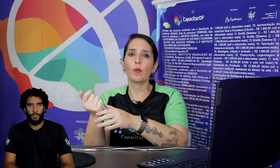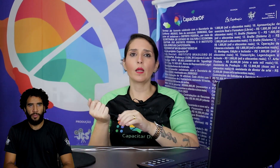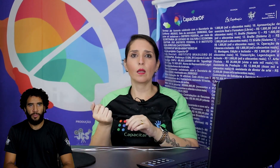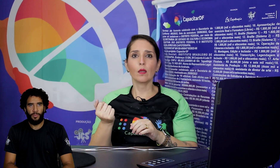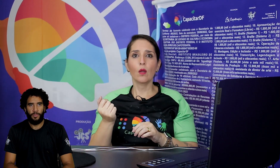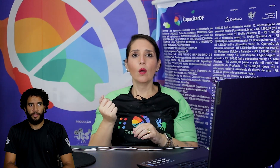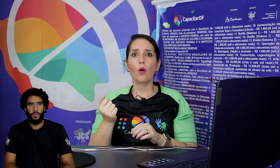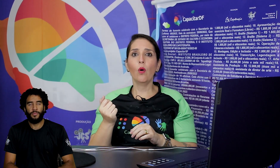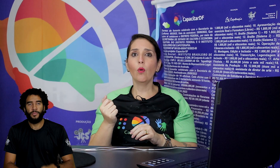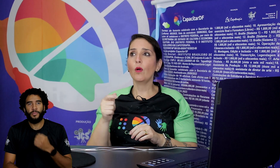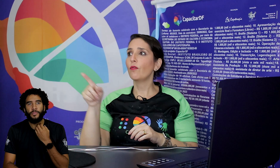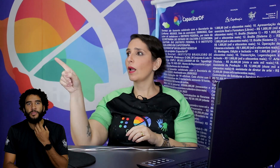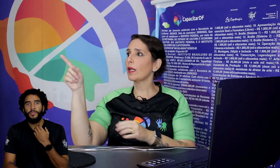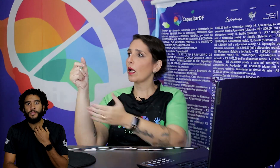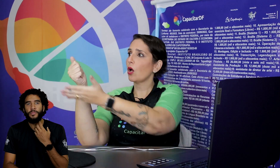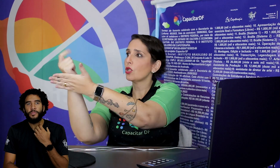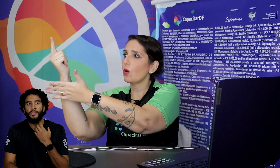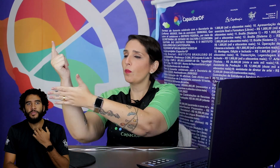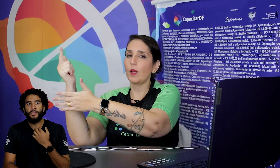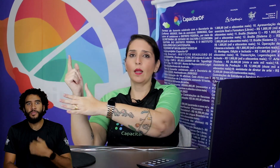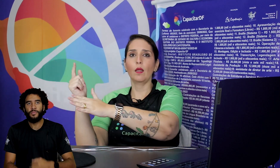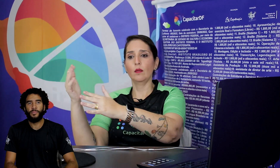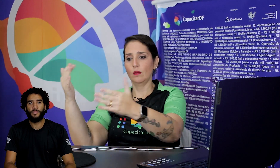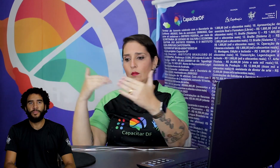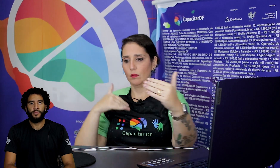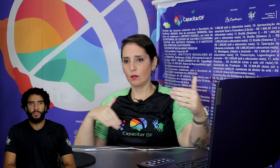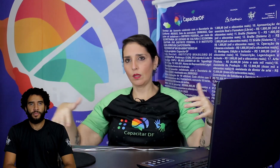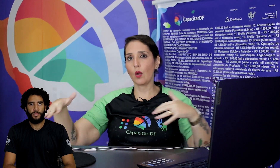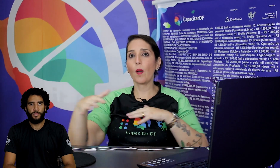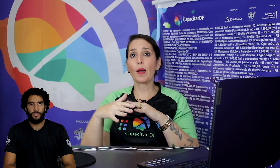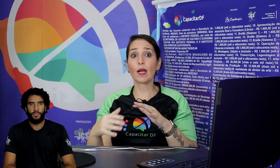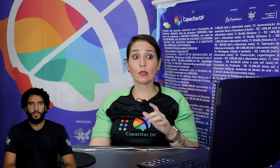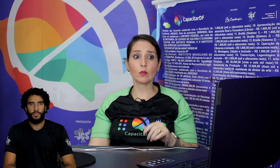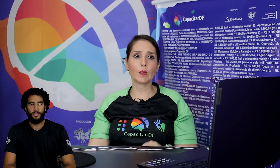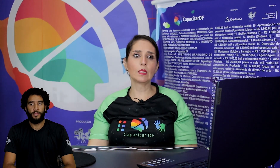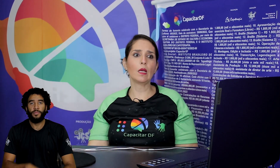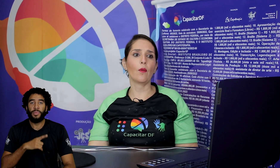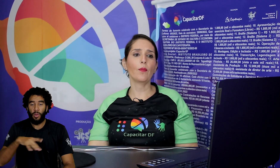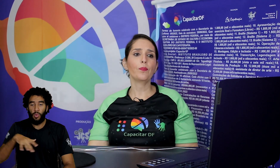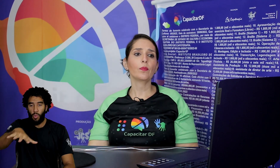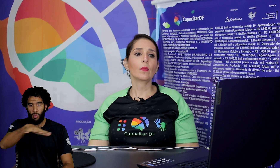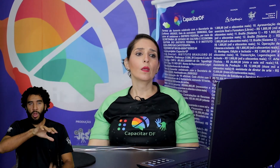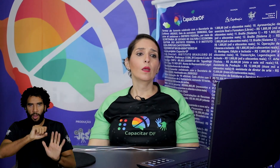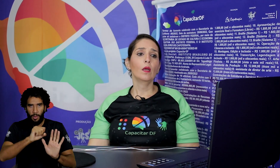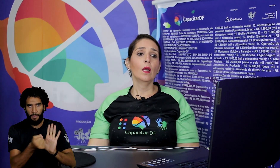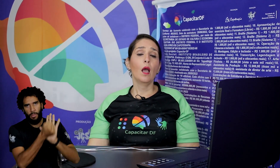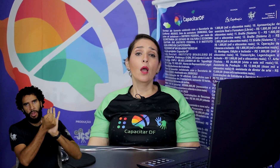eu comprei. Ou eu fui lá na loja e comprei. Tem uma marcação espacial.